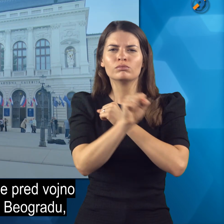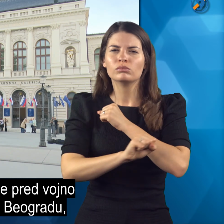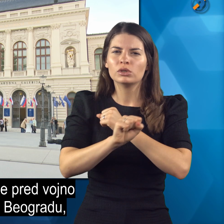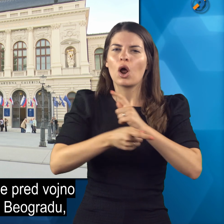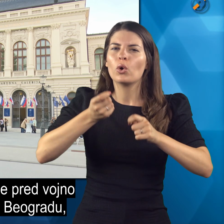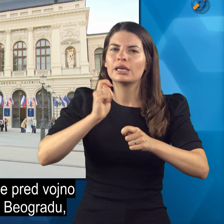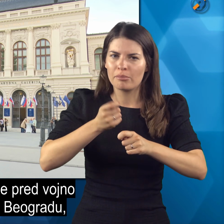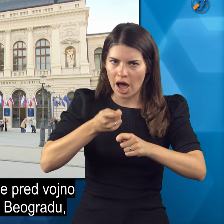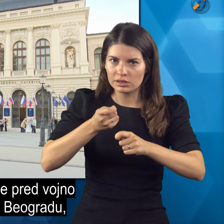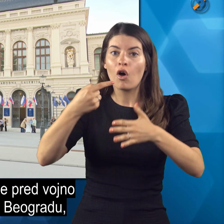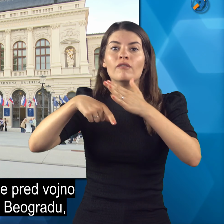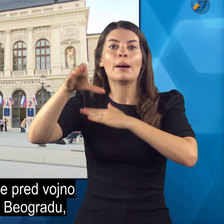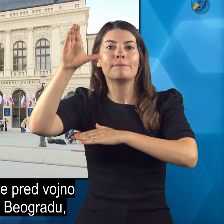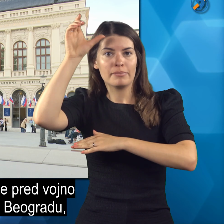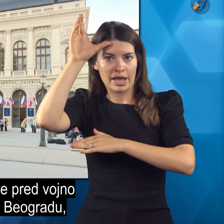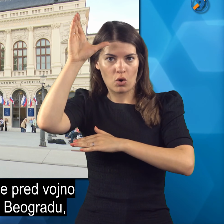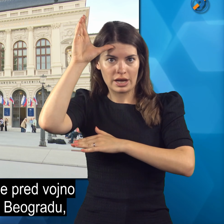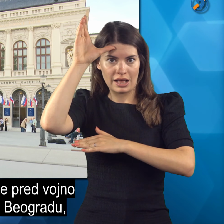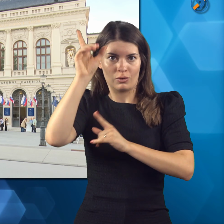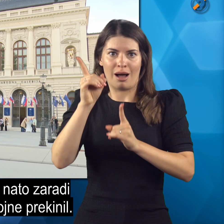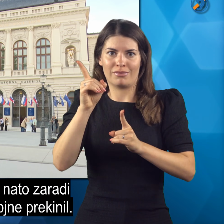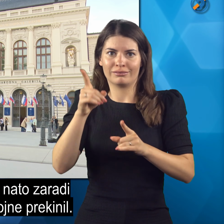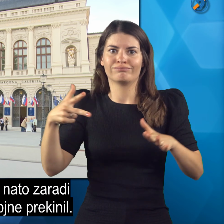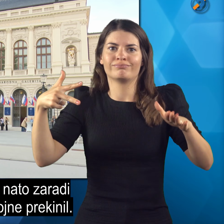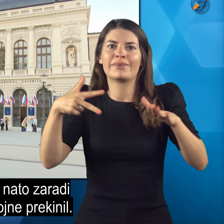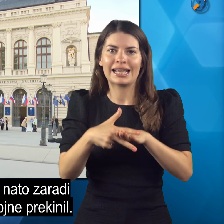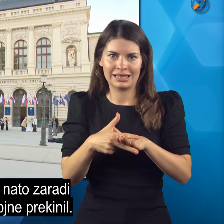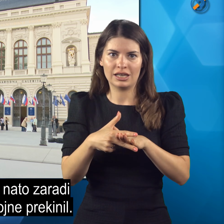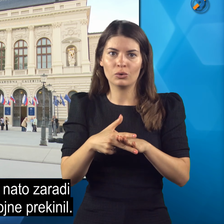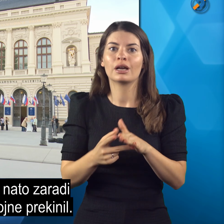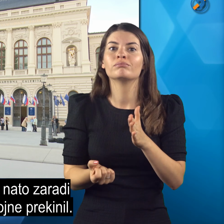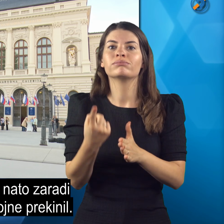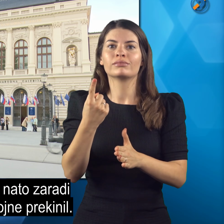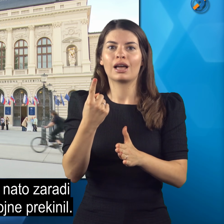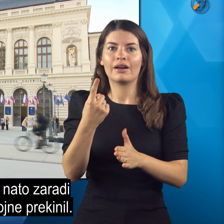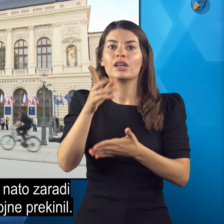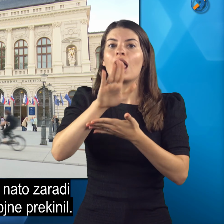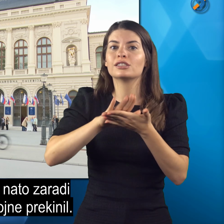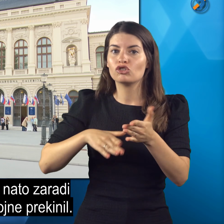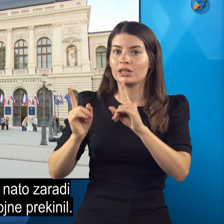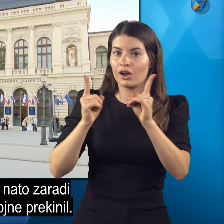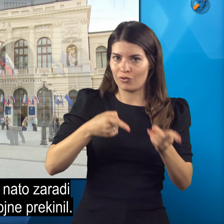Kiparstvo je pred vojno študiral v Beogradu, a je študij nato zaradi začetka vojne prekinil.